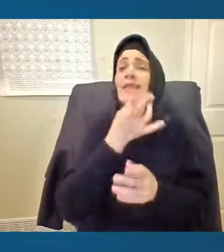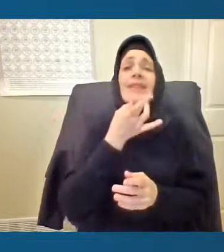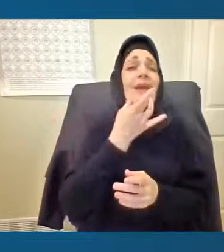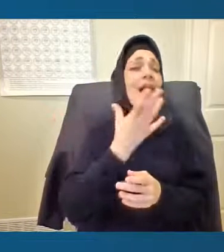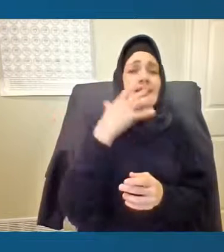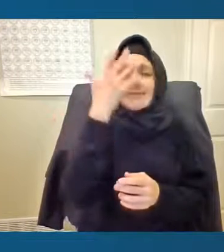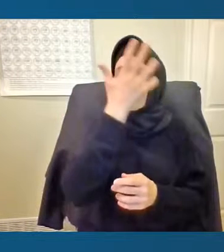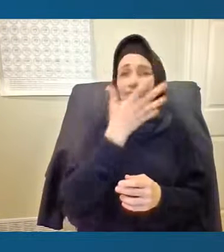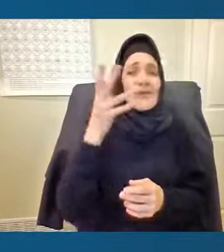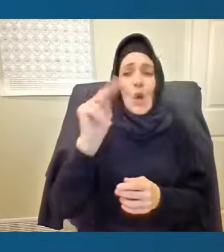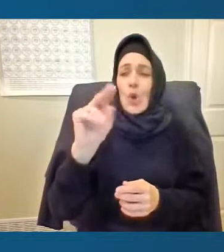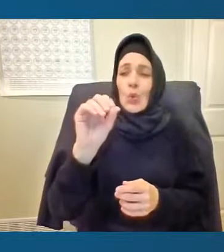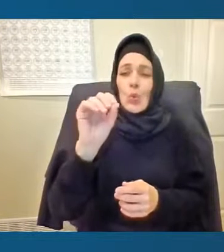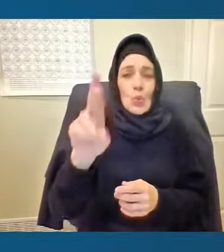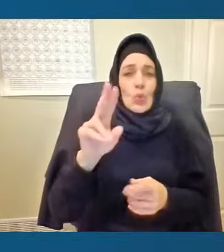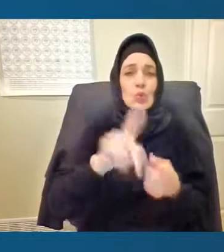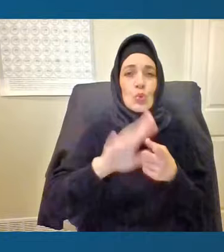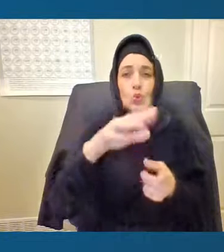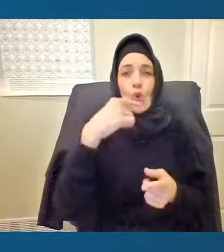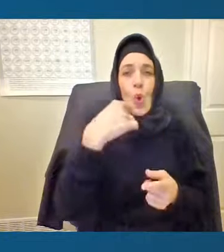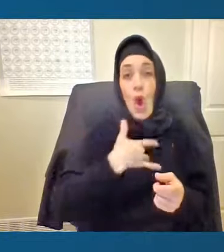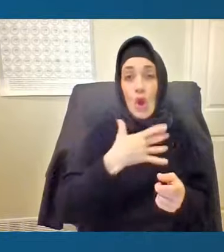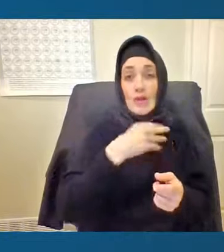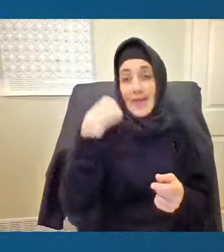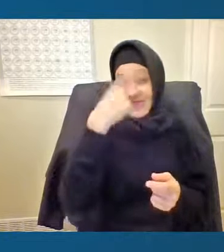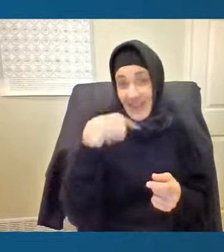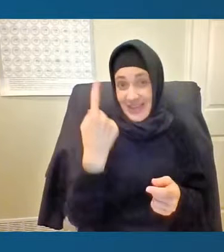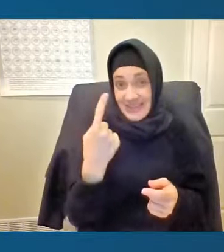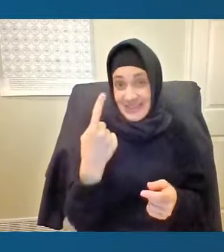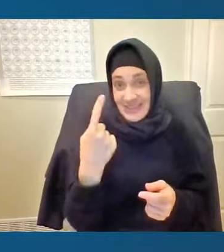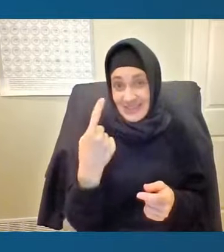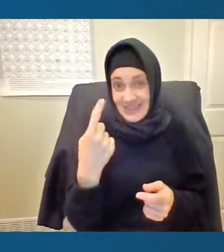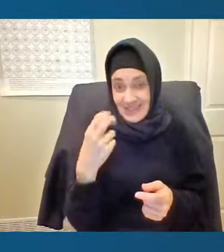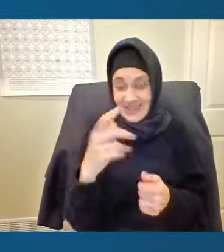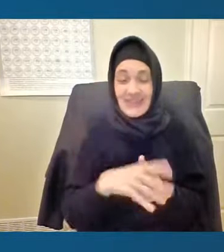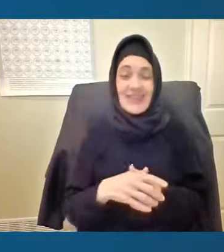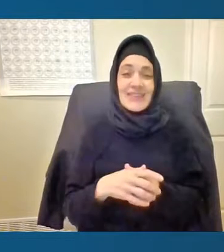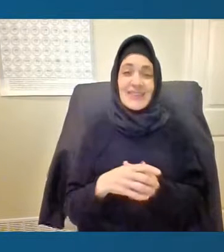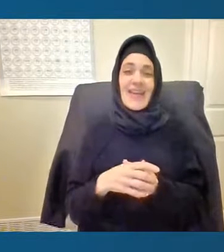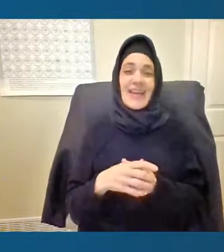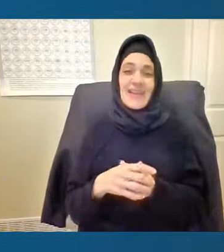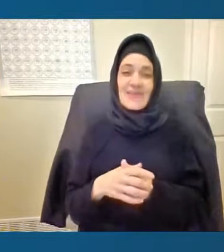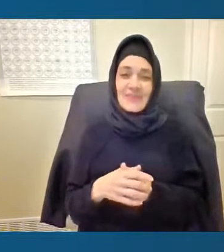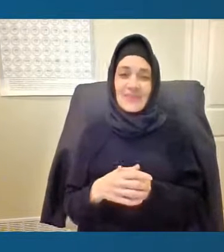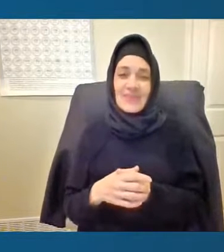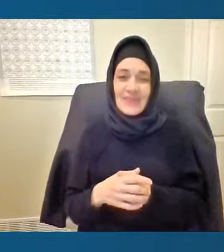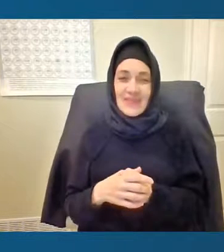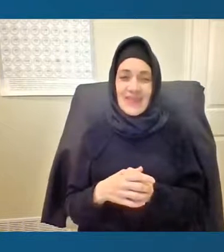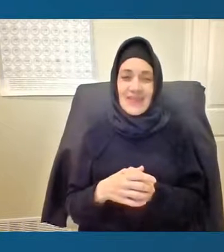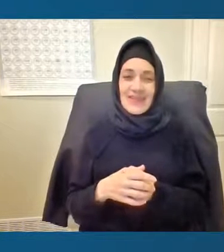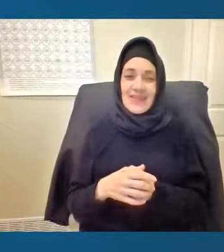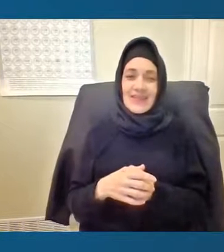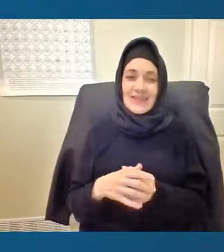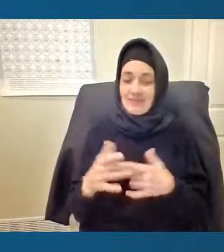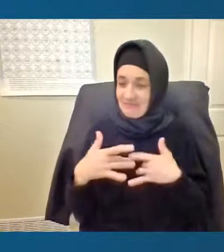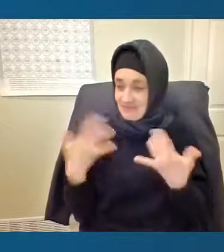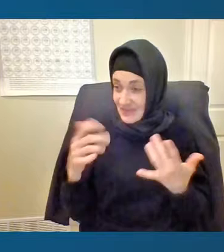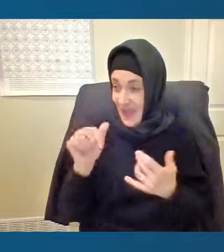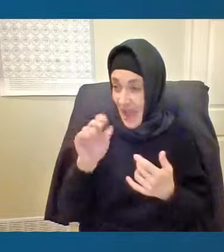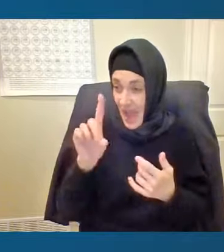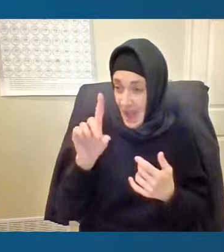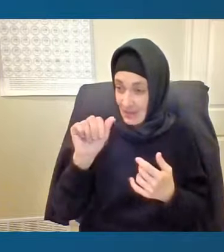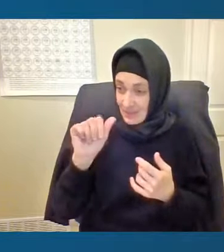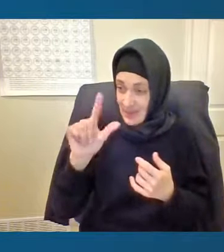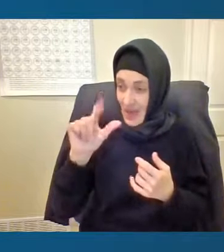and the face starts shining, man. Alhamdulillah. What's Abdullah been up to, man? Alhamdulillah, he's shining. وَيَجْلِبُ